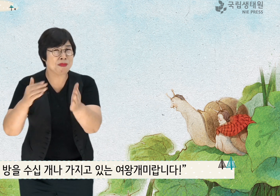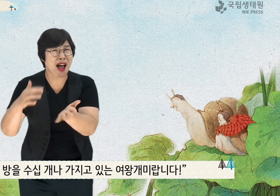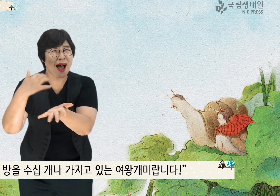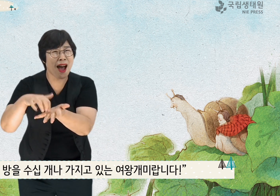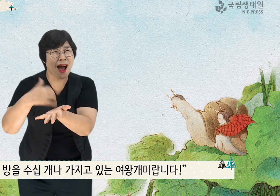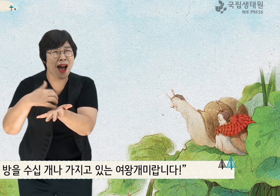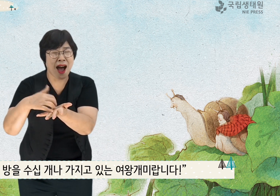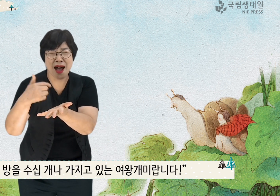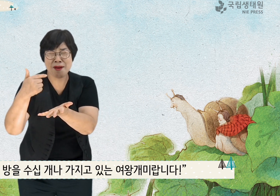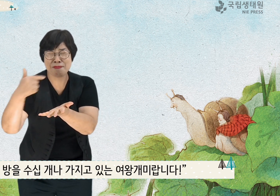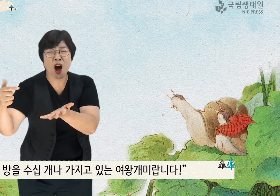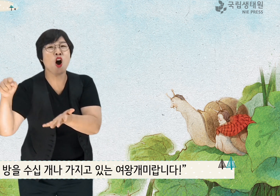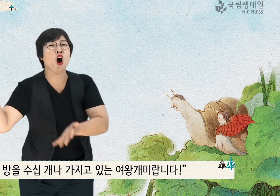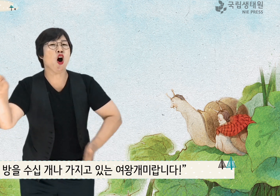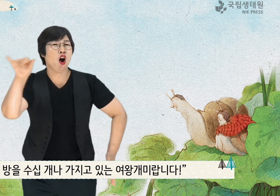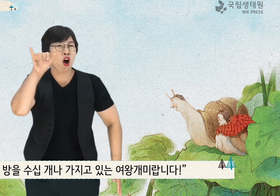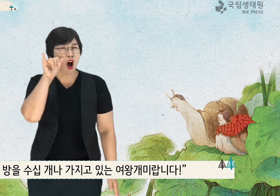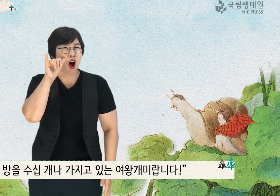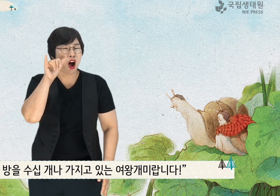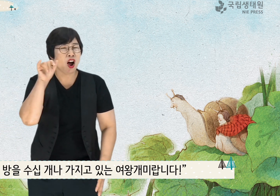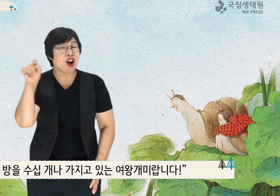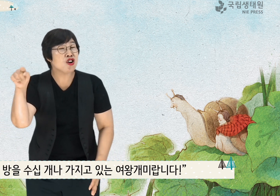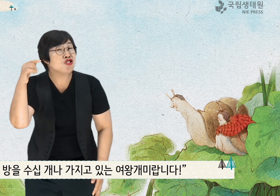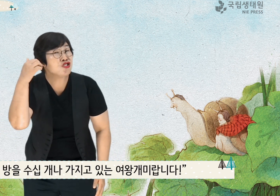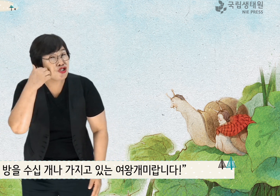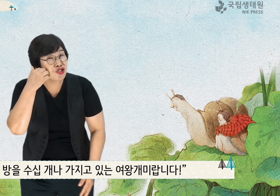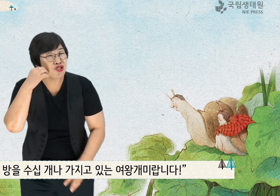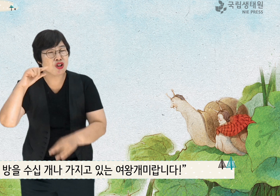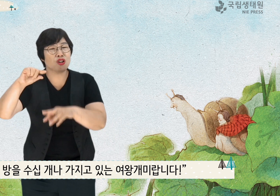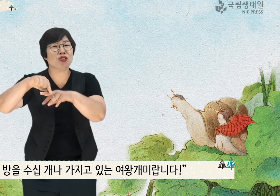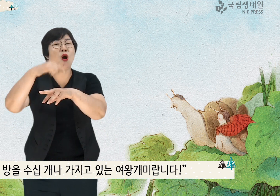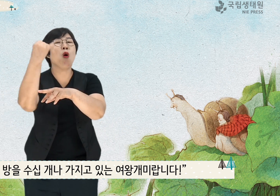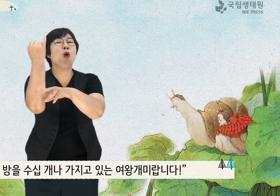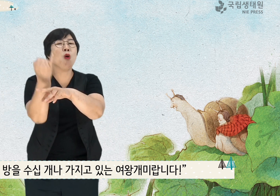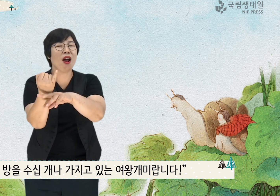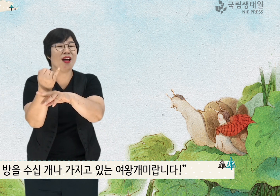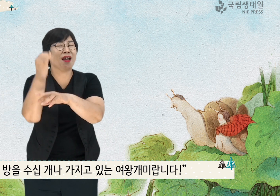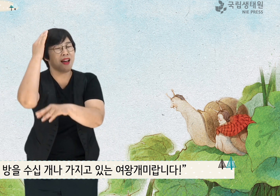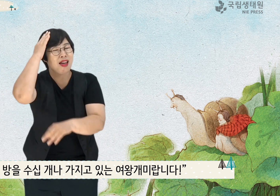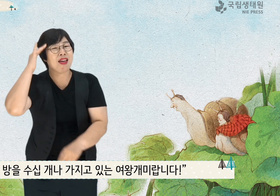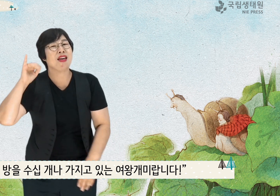방을 수십 개나 가지고 있는 여왕개미랍니다.